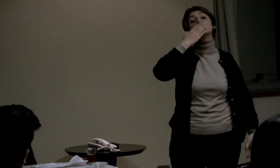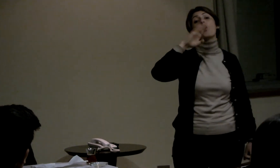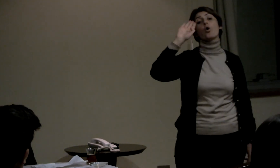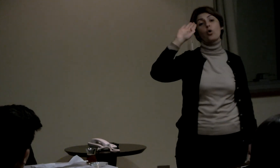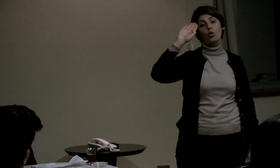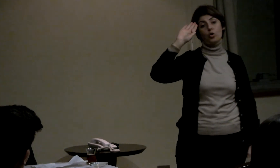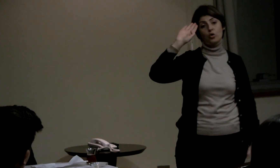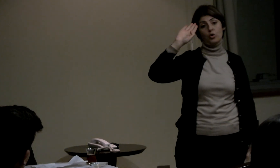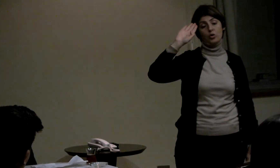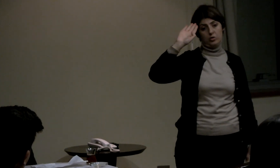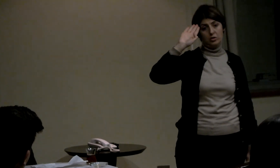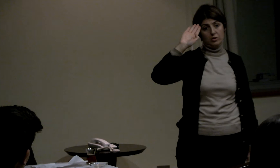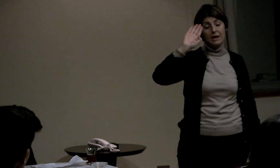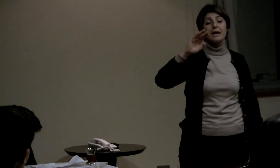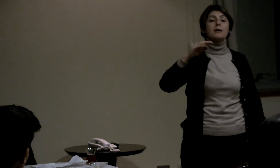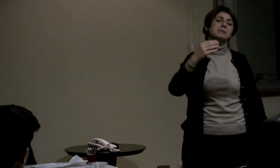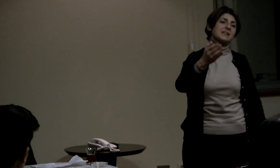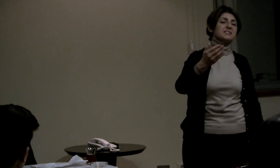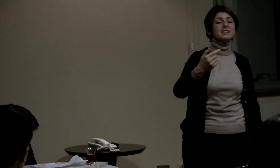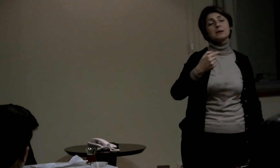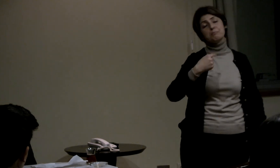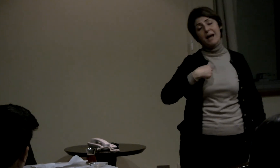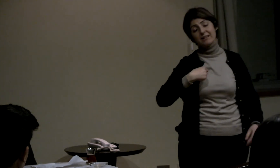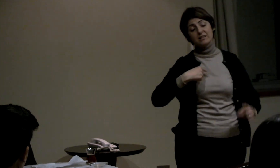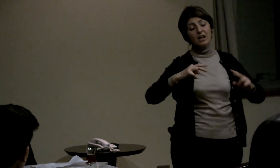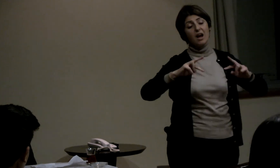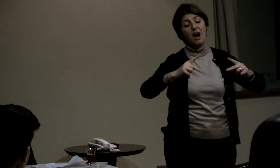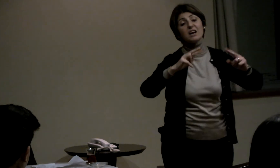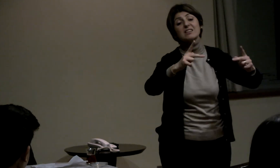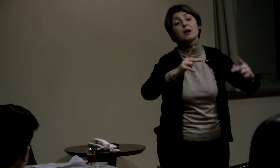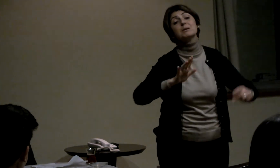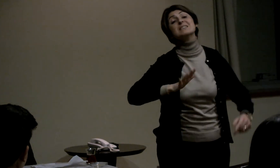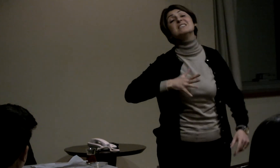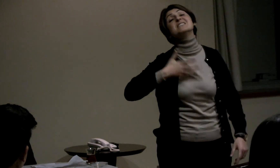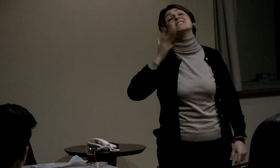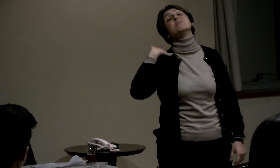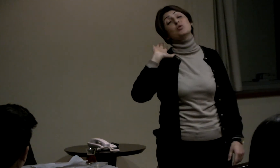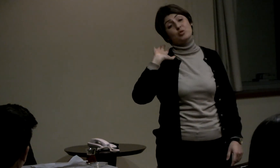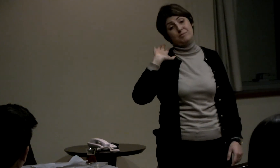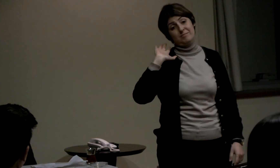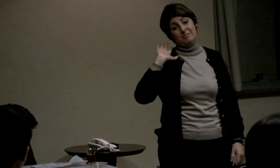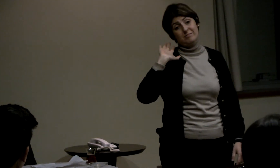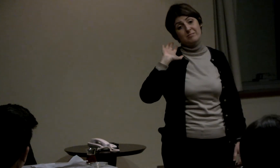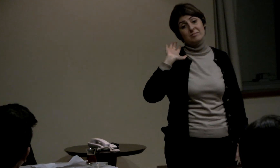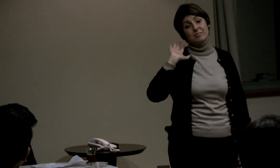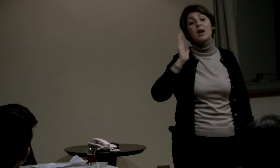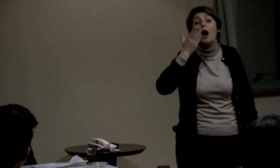yok. Mesela dedi ki ben aktarmanı istemiyorum. Ama